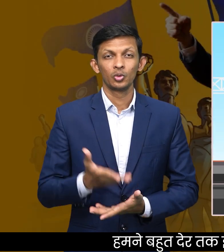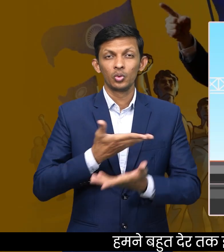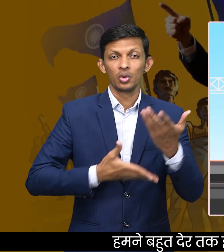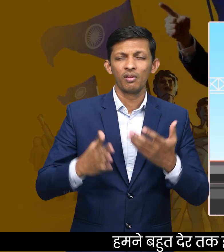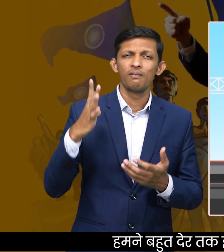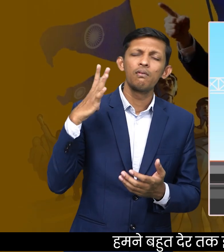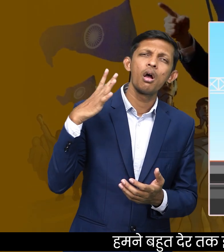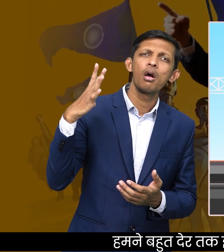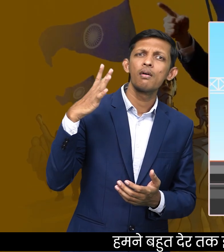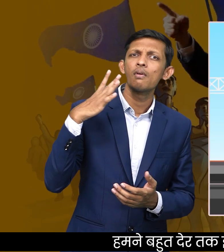आया।